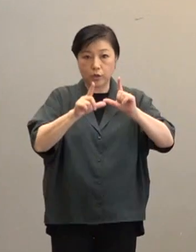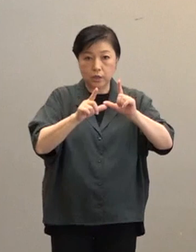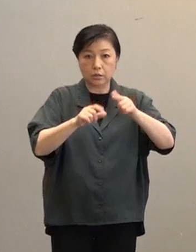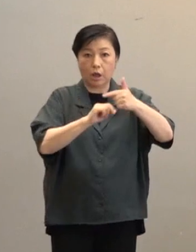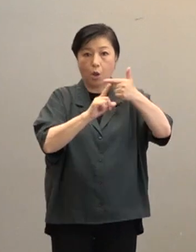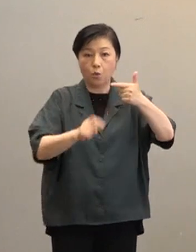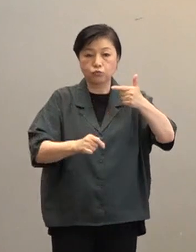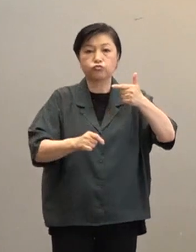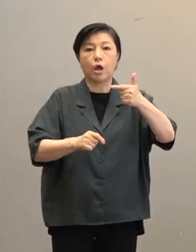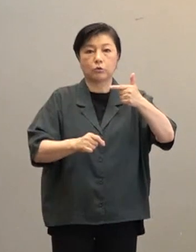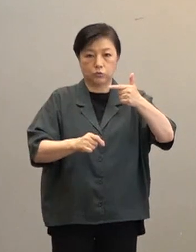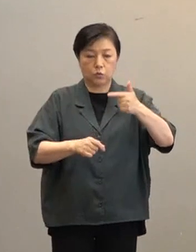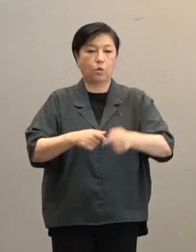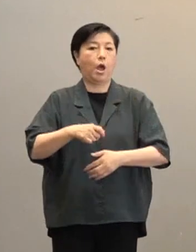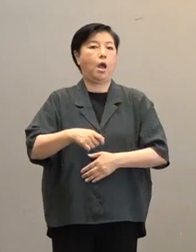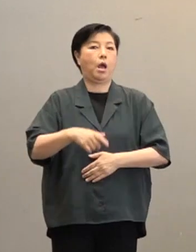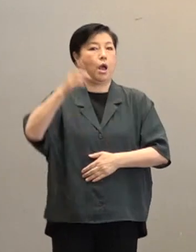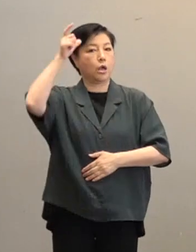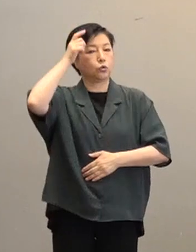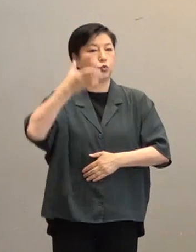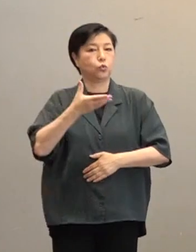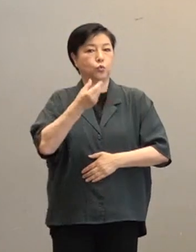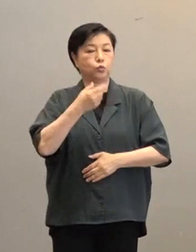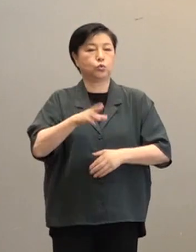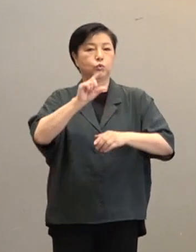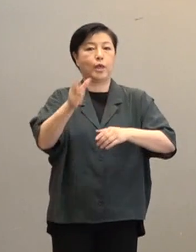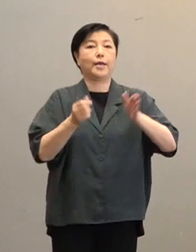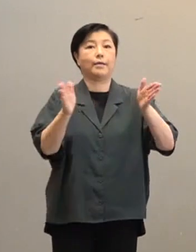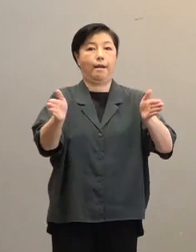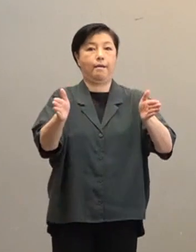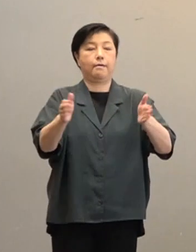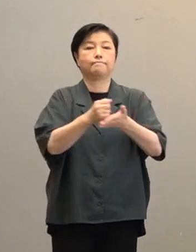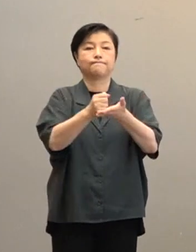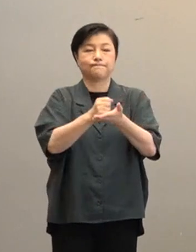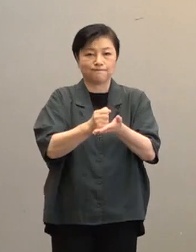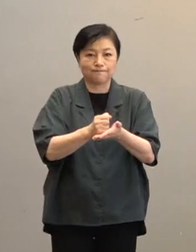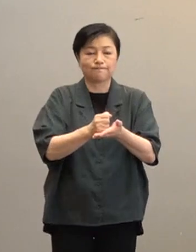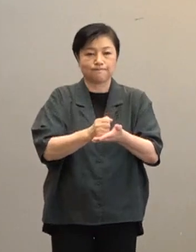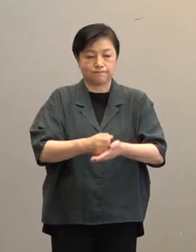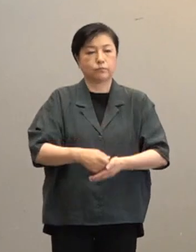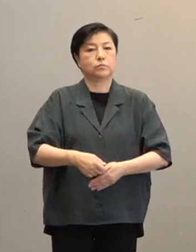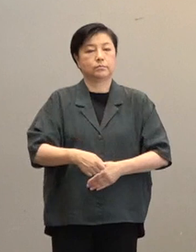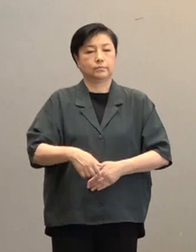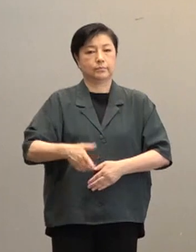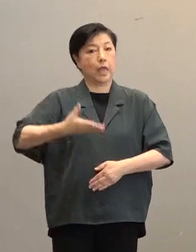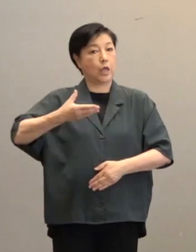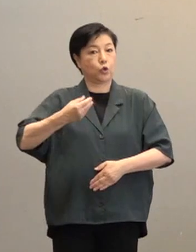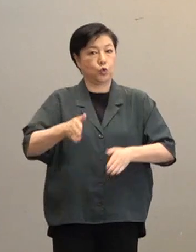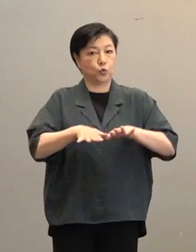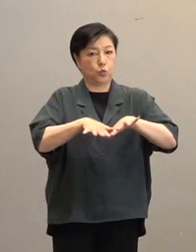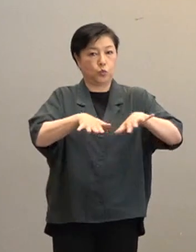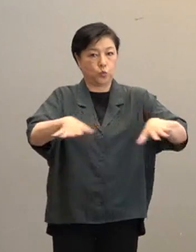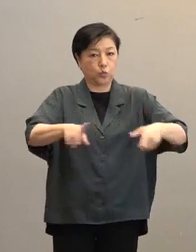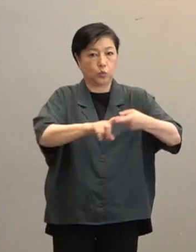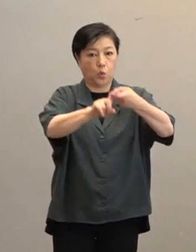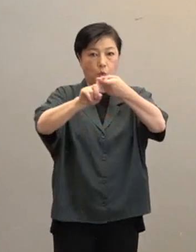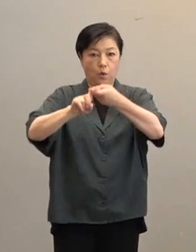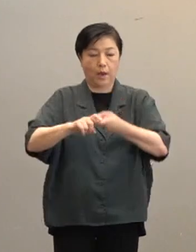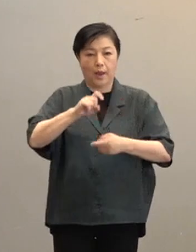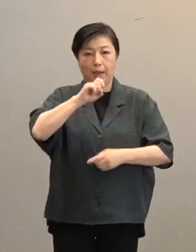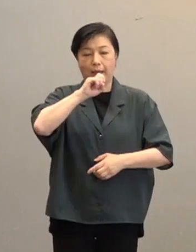月は牛乳月間となっています。これにちなんで千葉県牛乳普及協会によるイベントミルクフェスティバ